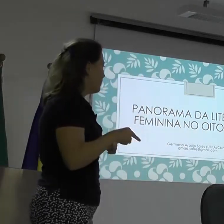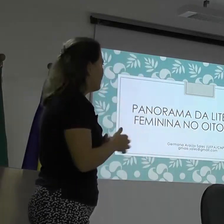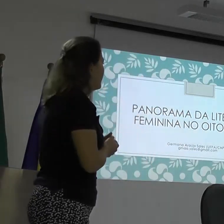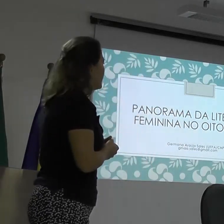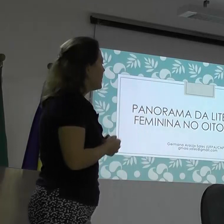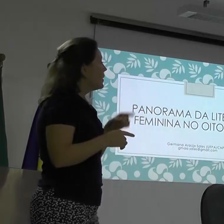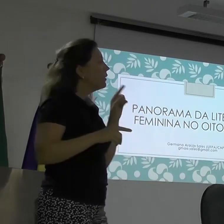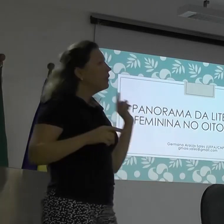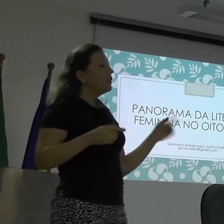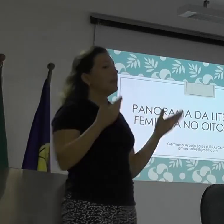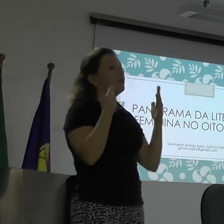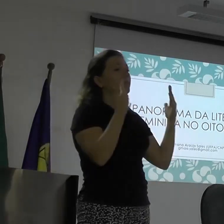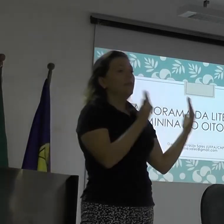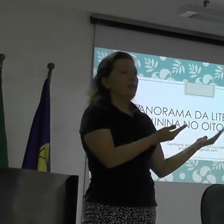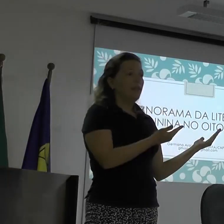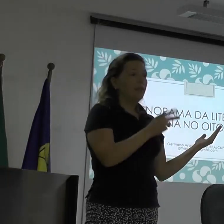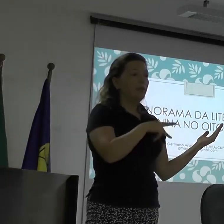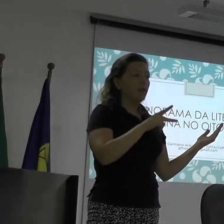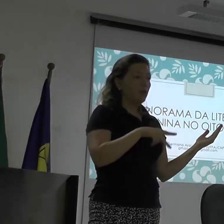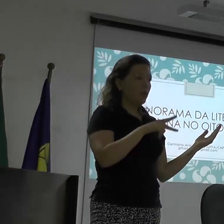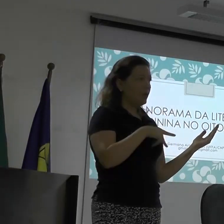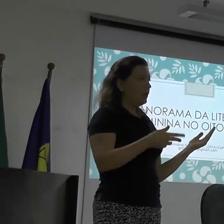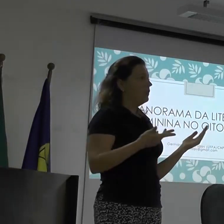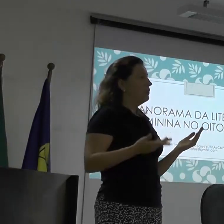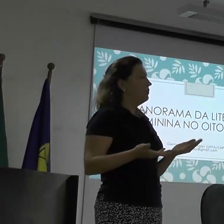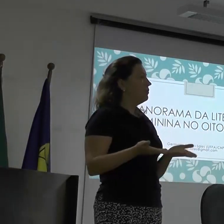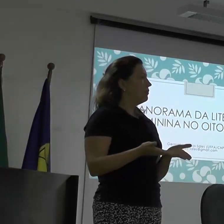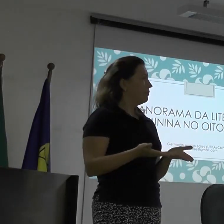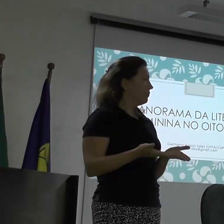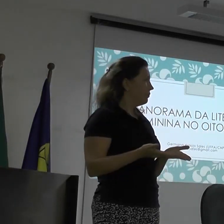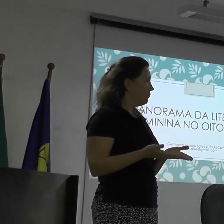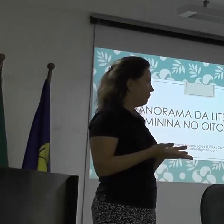Obrigada, Germana. Vamos abrir.